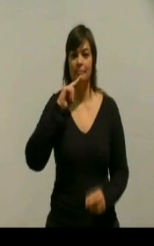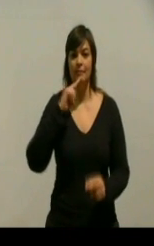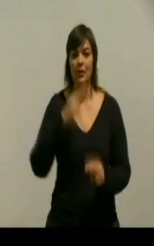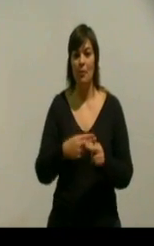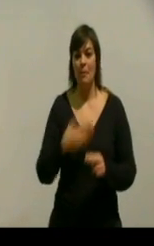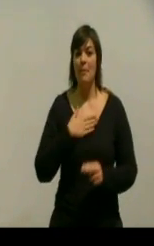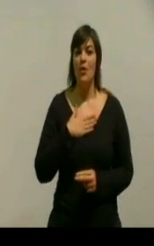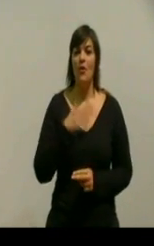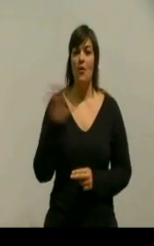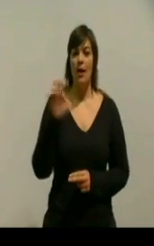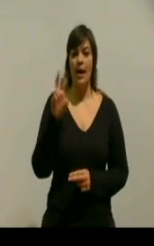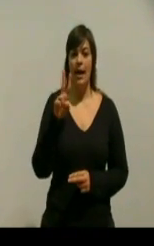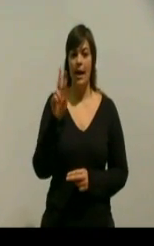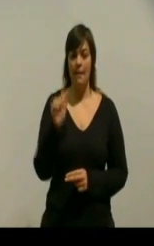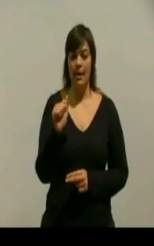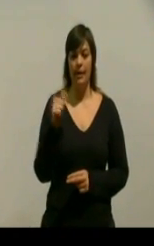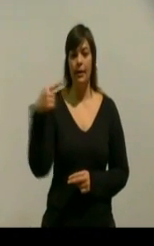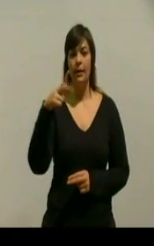llamo Eva Guerra y mi signo es este.